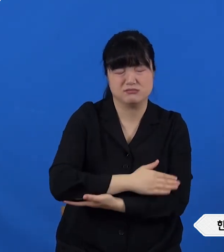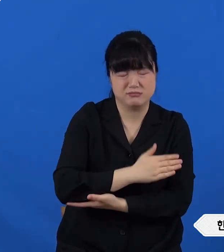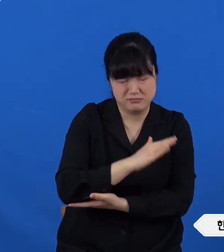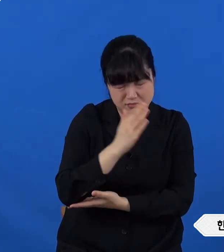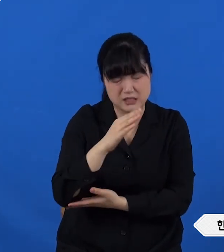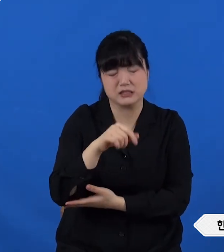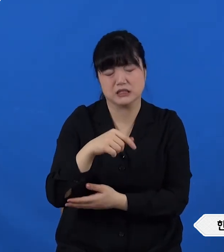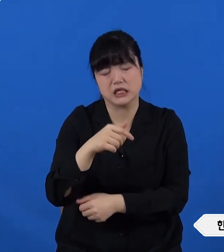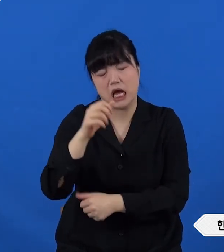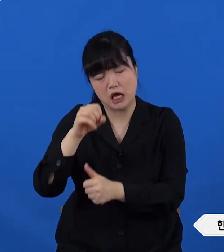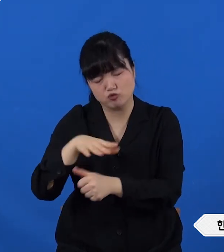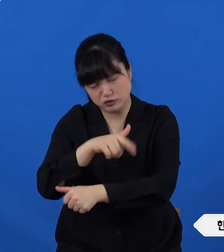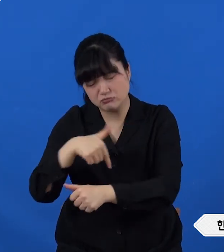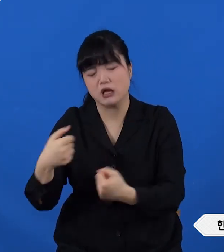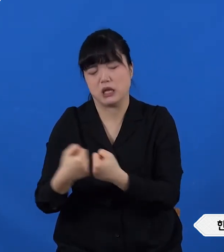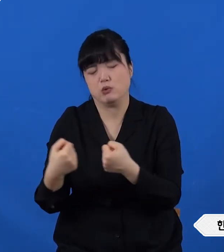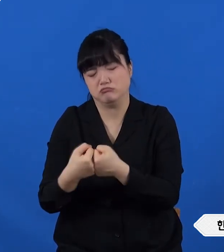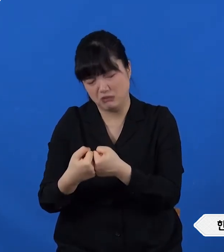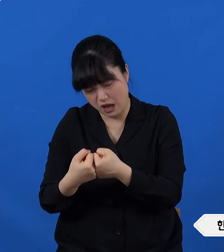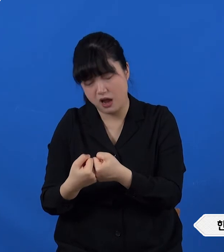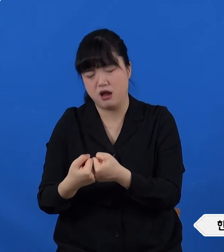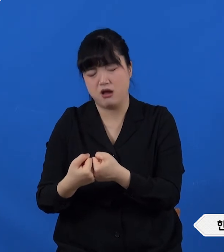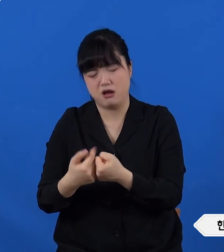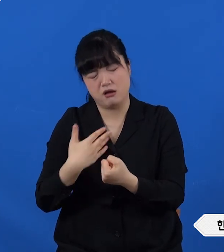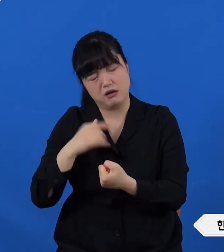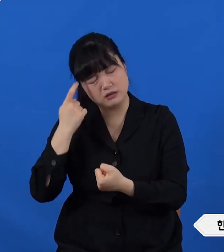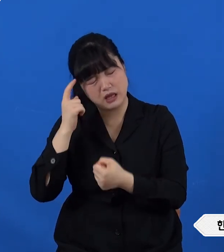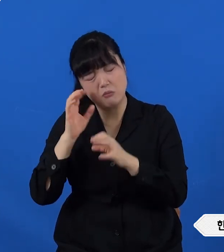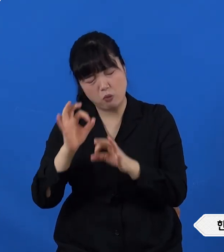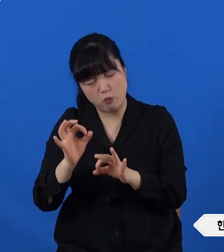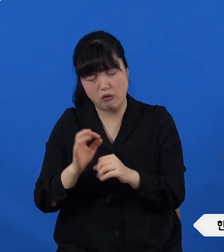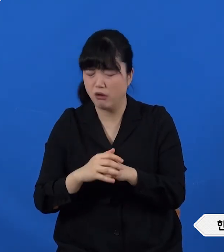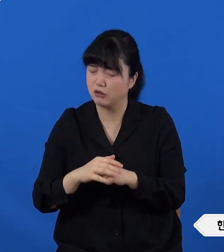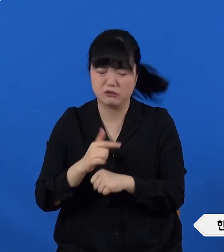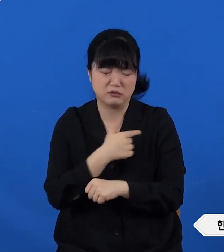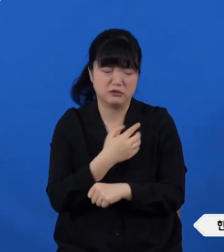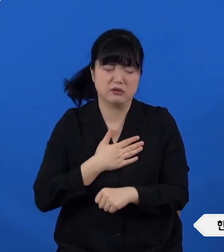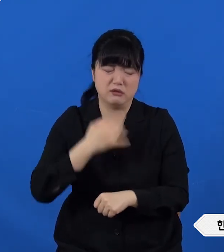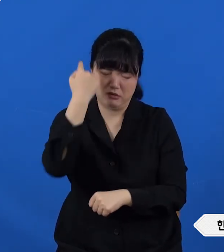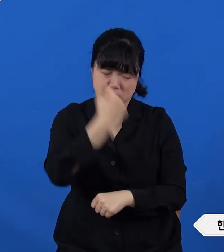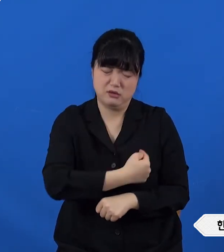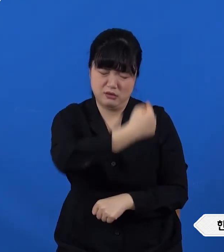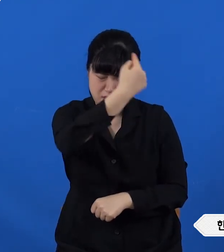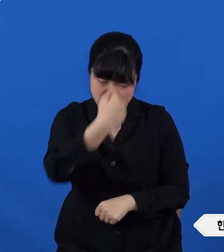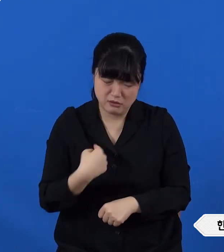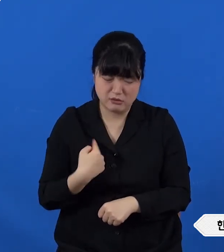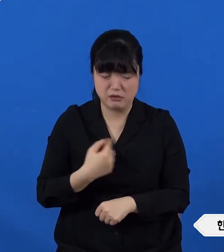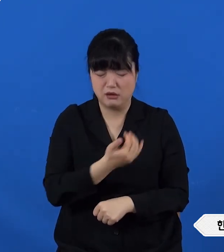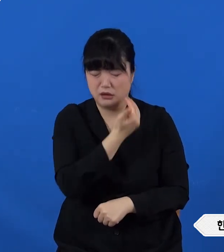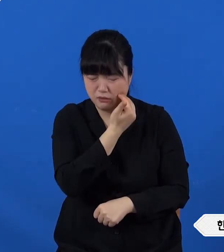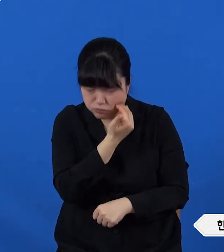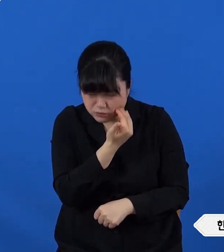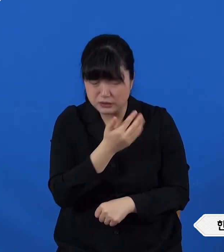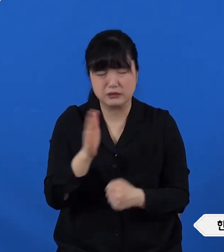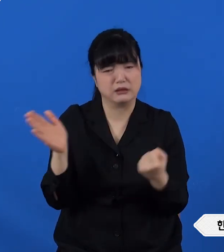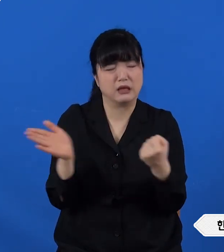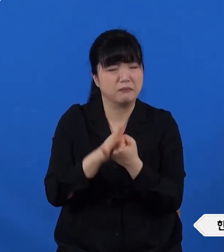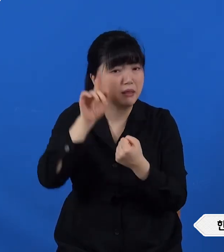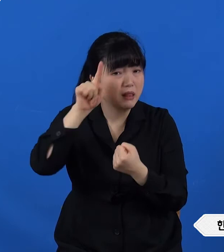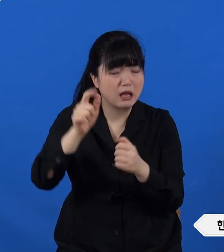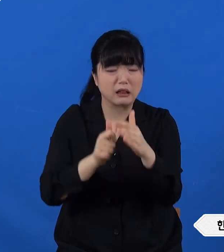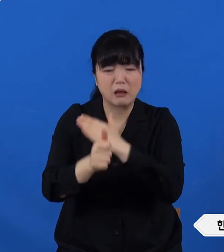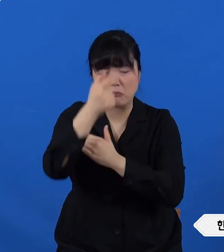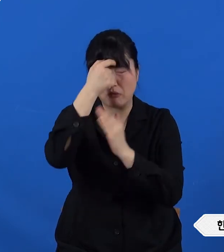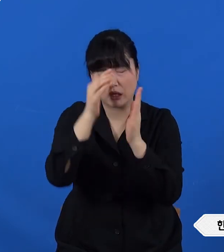집사와 싸웠는데 그냥 생각해 보니까 너무 잘못했고 너무 부끄러워서 내일